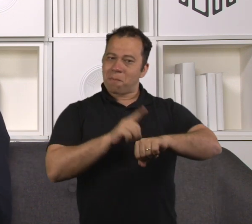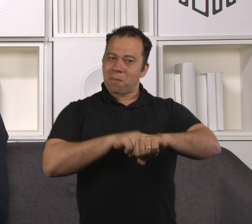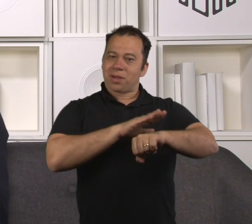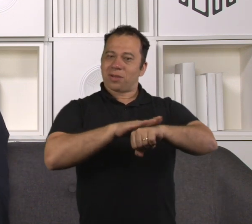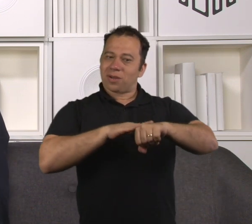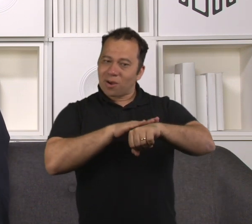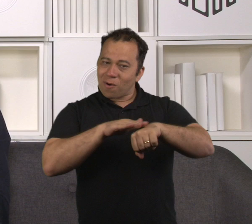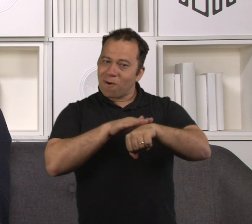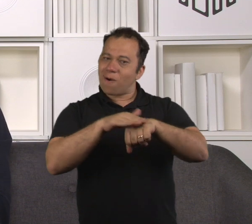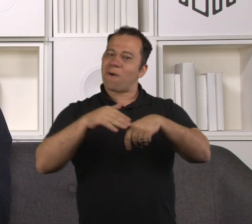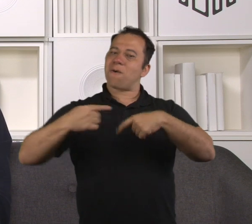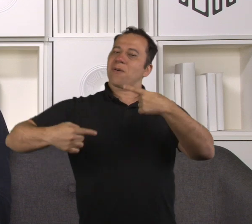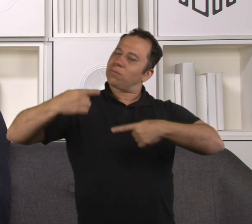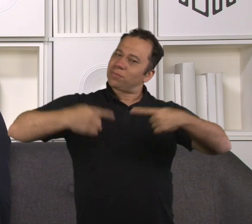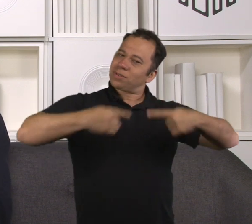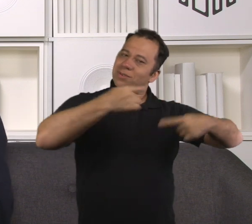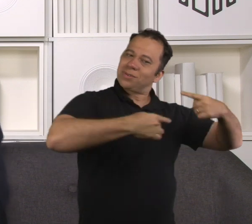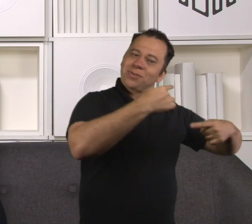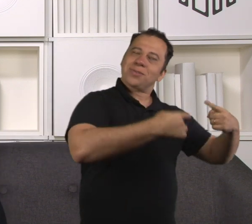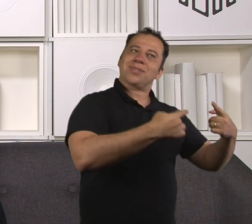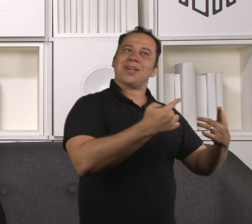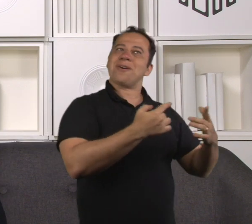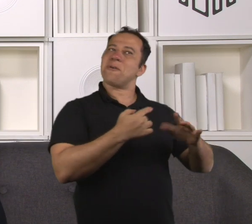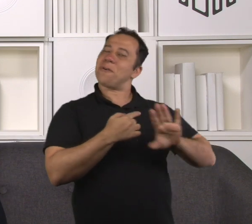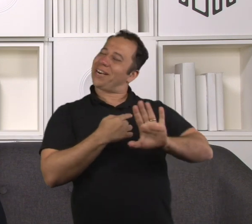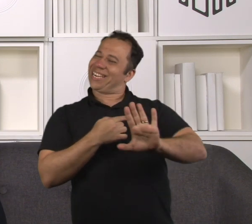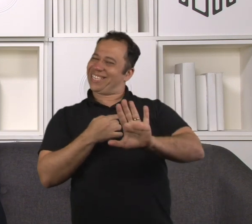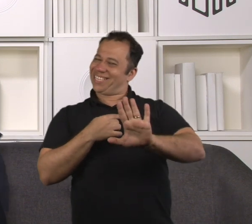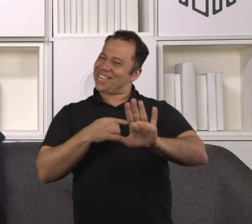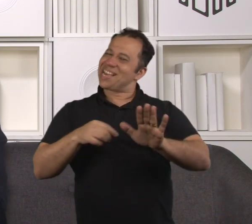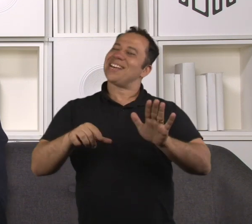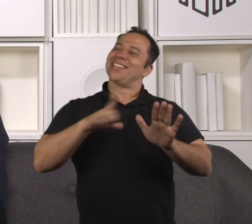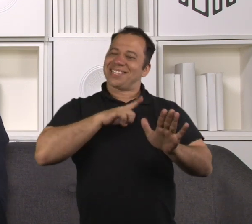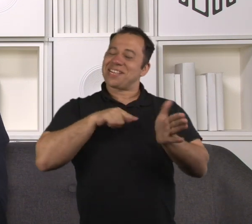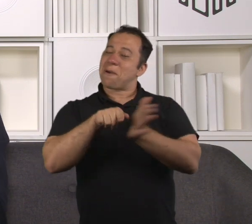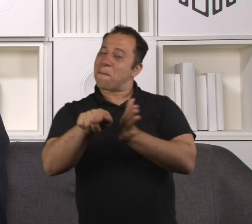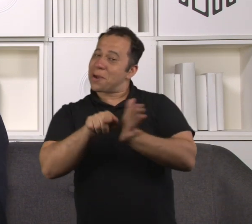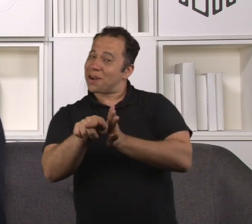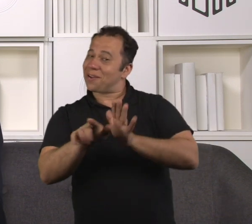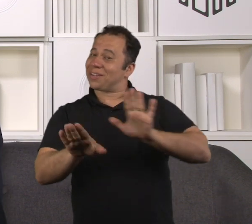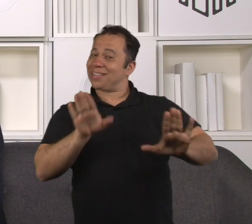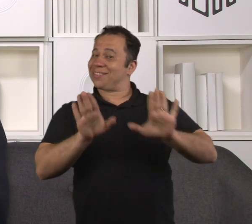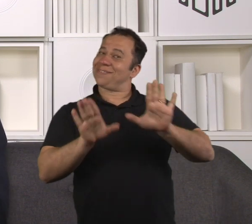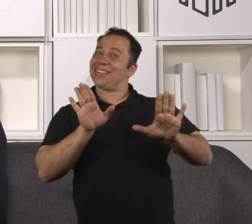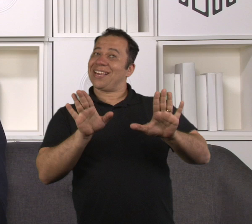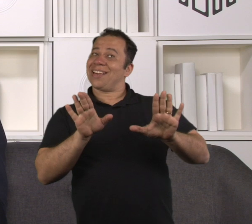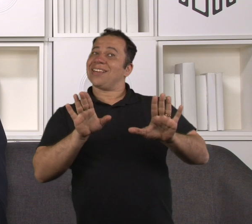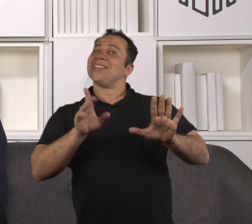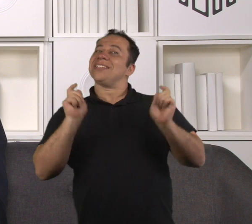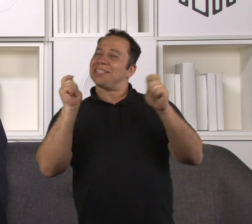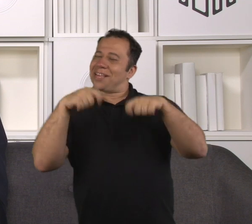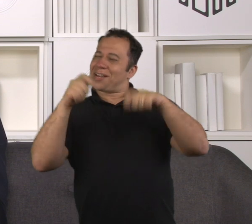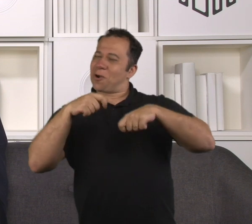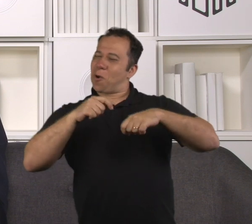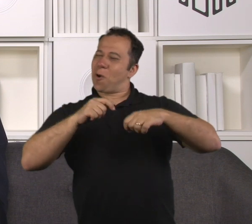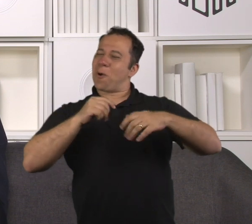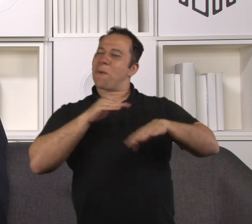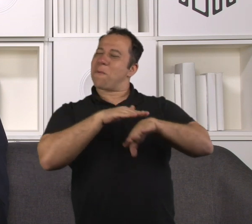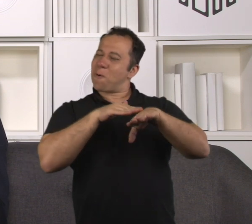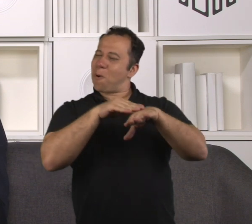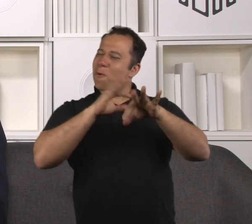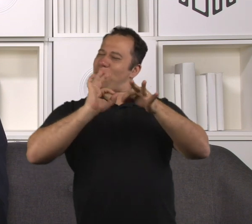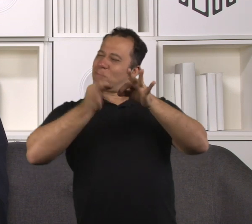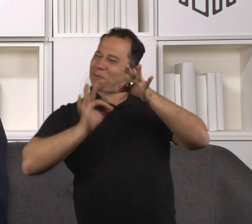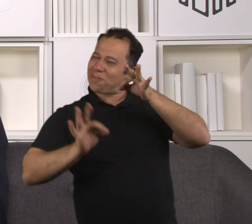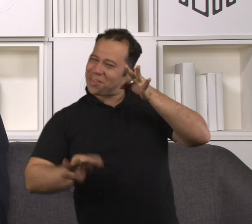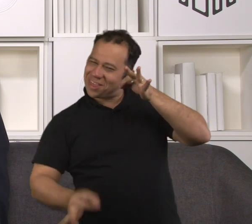primeira, e eu acho que essa roda de conversa, dependendo de como você conversar aí, como vocês conversarem, essa roda de conversa pode demorar